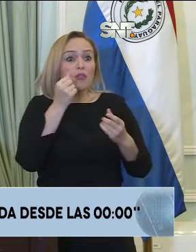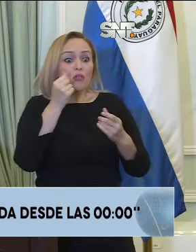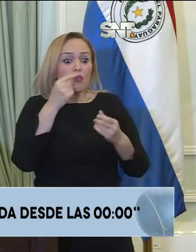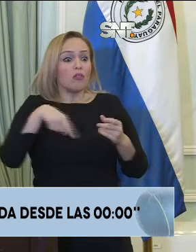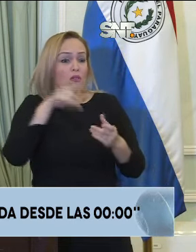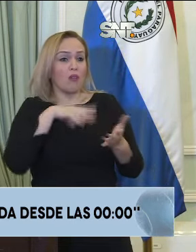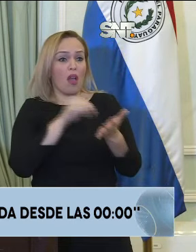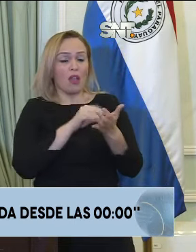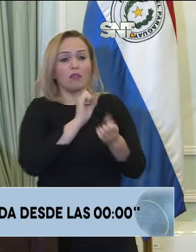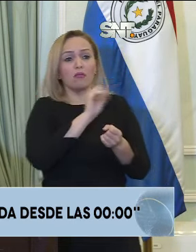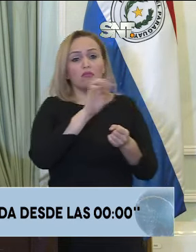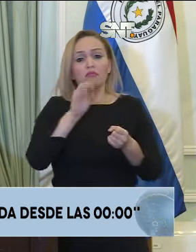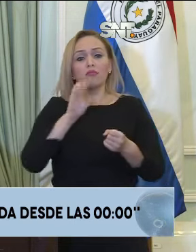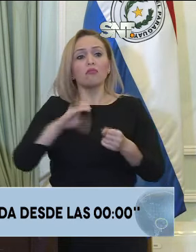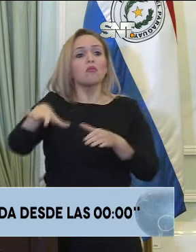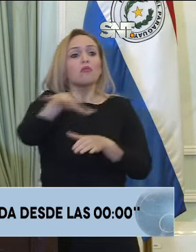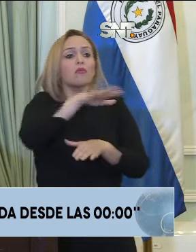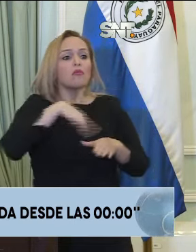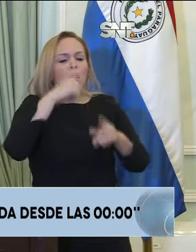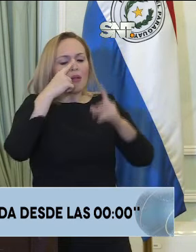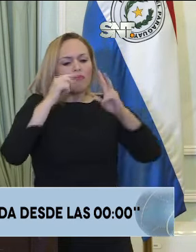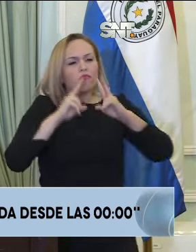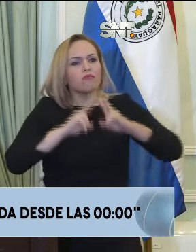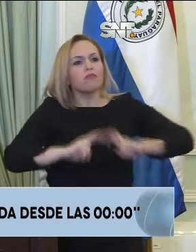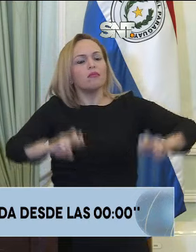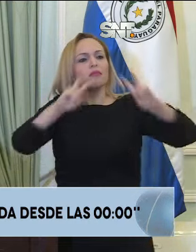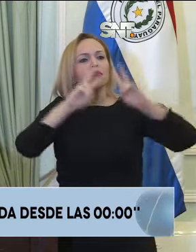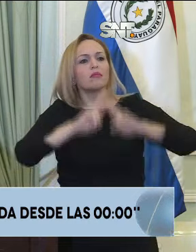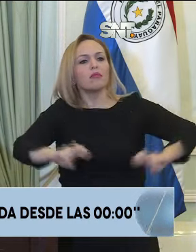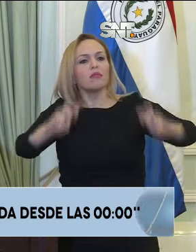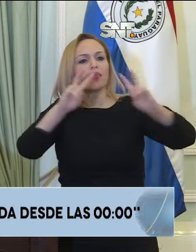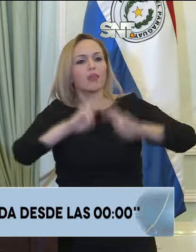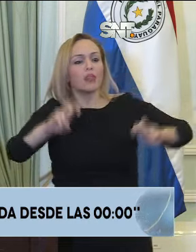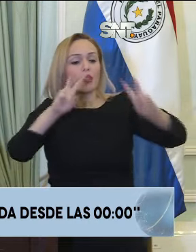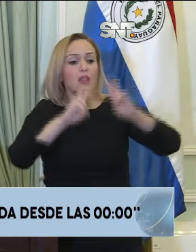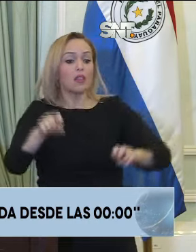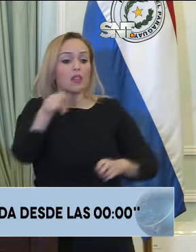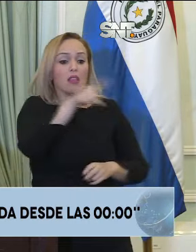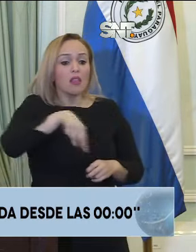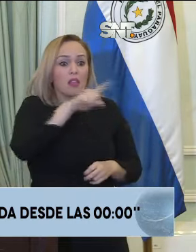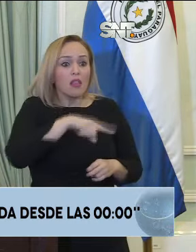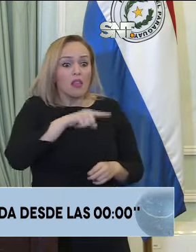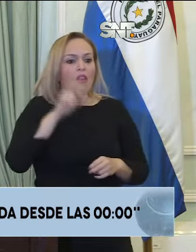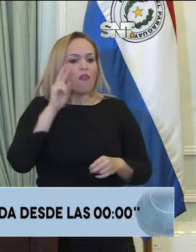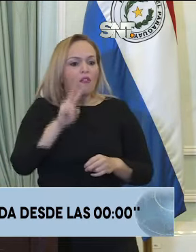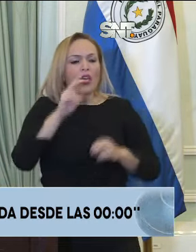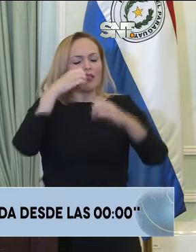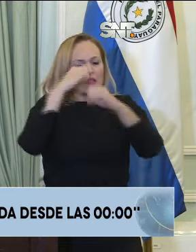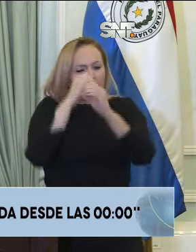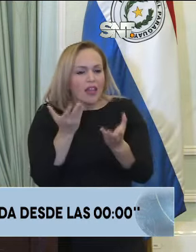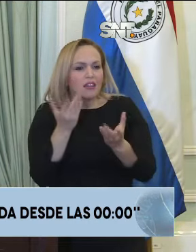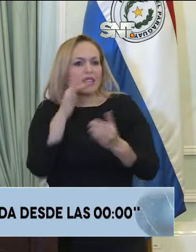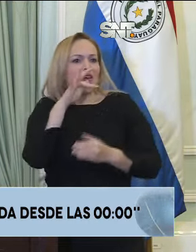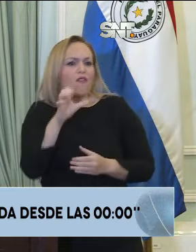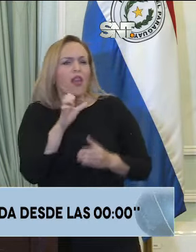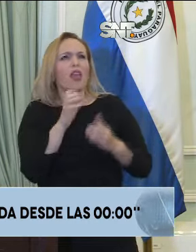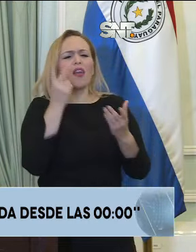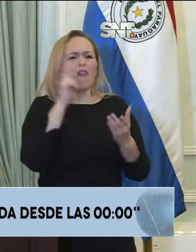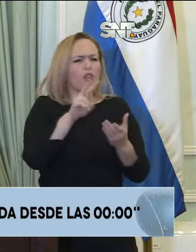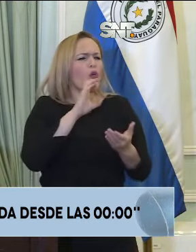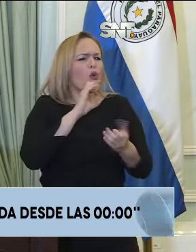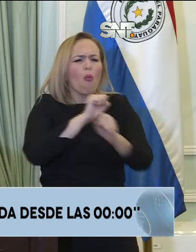extraordinario será dedicado a la investigación para que con el concurso de la fe y la ciencia podamos derrotar de